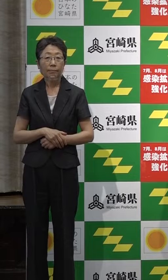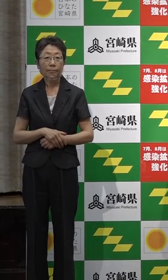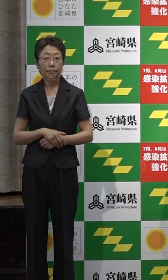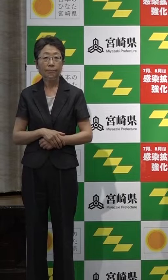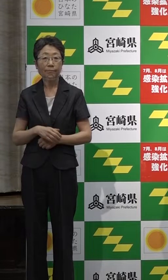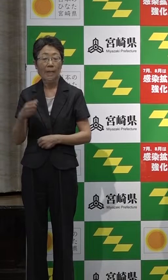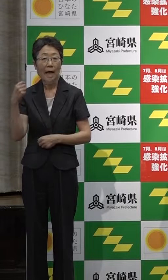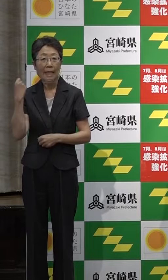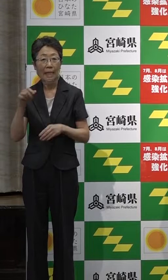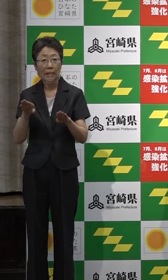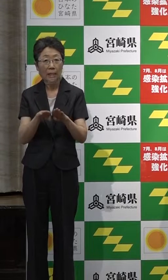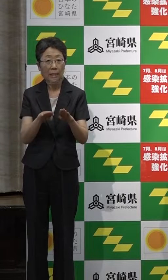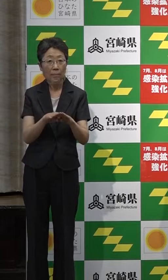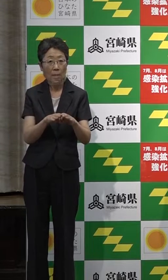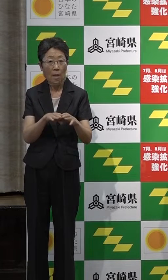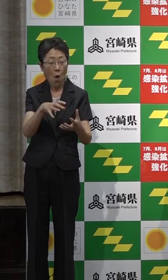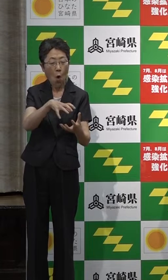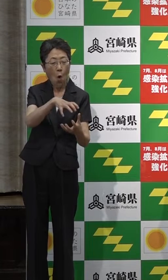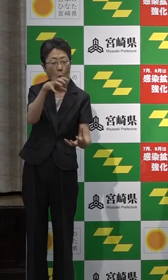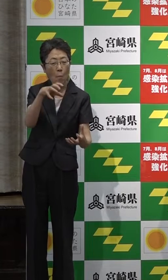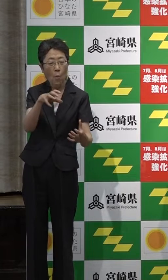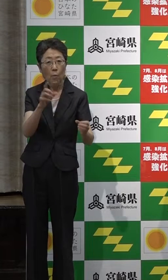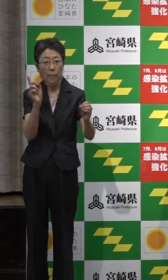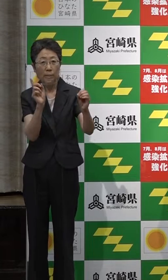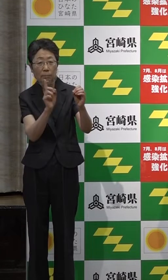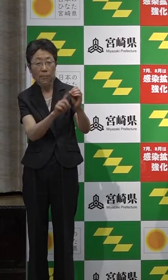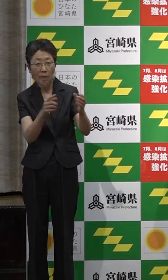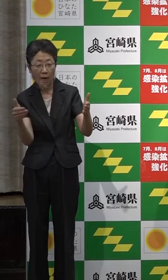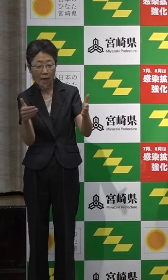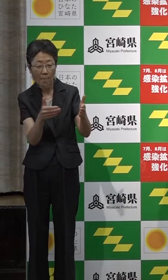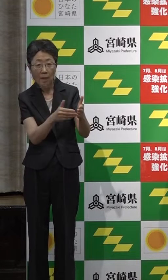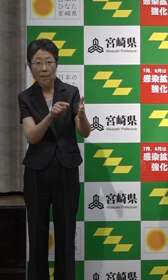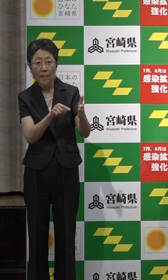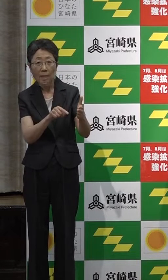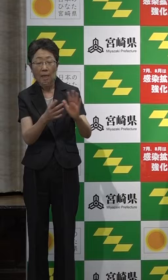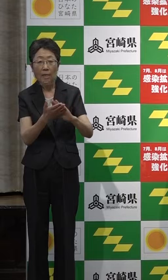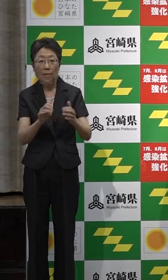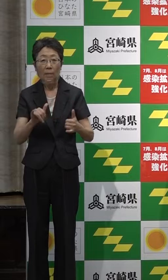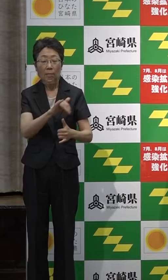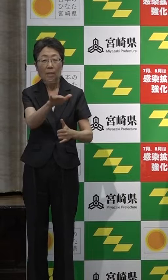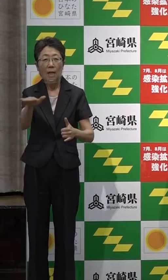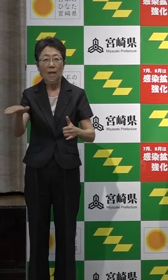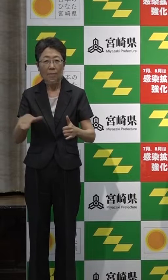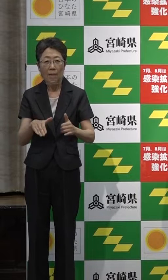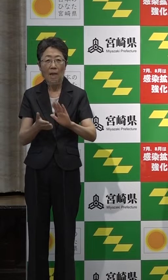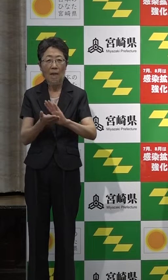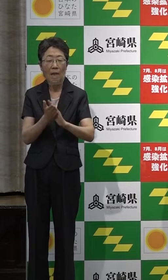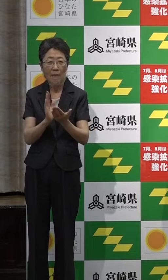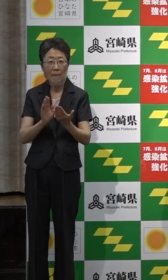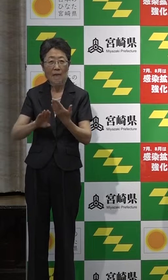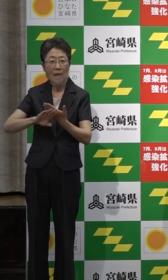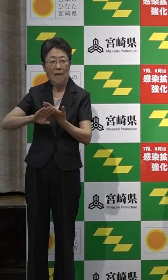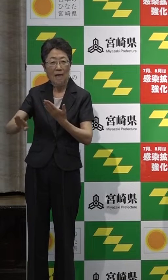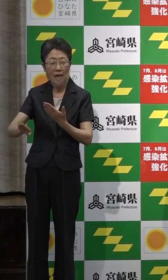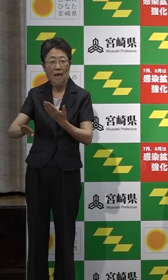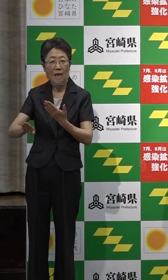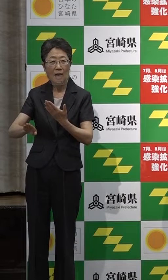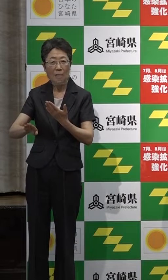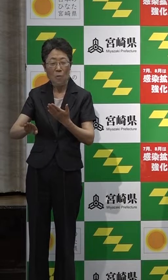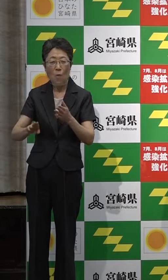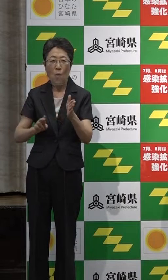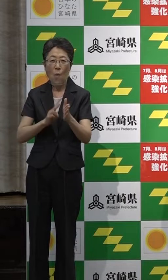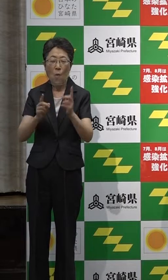夏休みお盆に向けました県民の皆さんへのお願いということで、都道府県をまたぐ旅行規制は原則中止延期